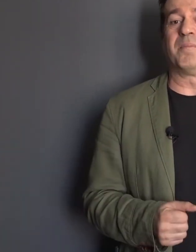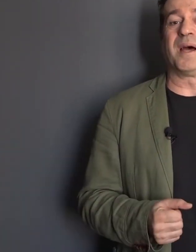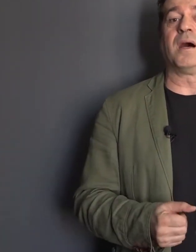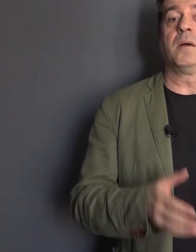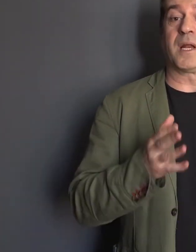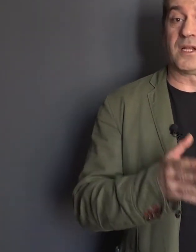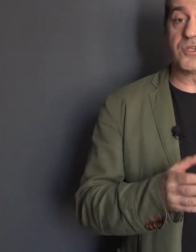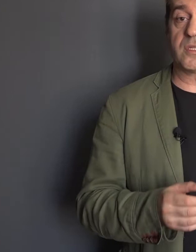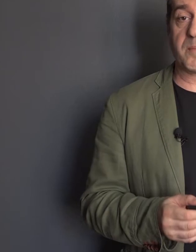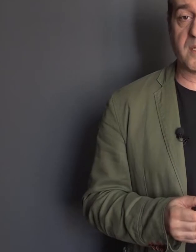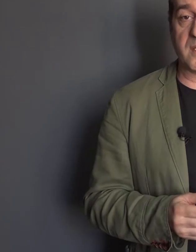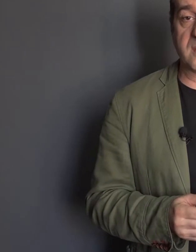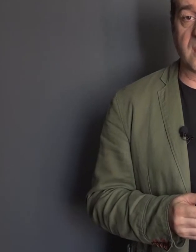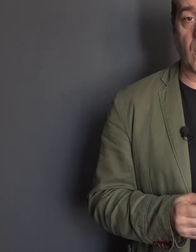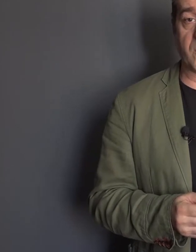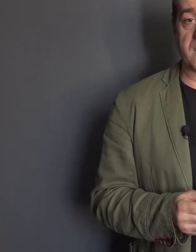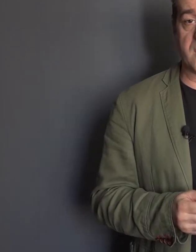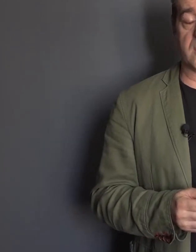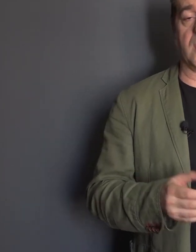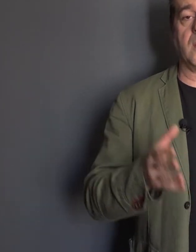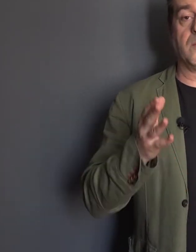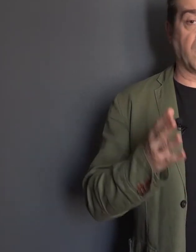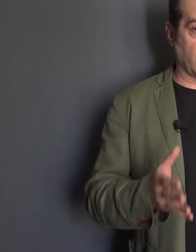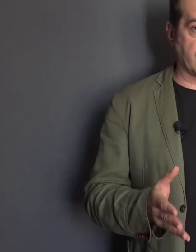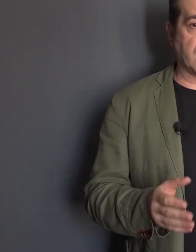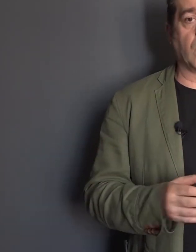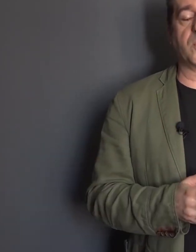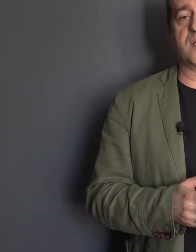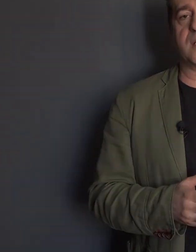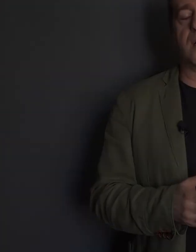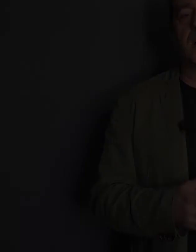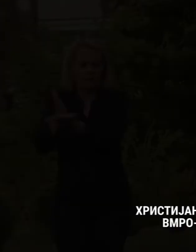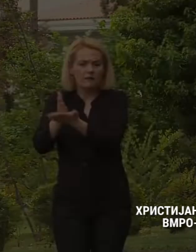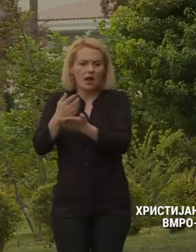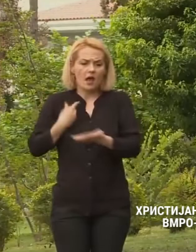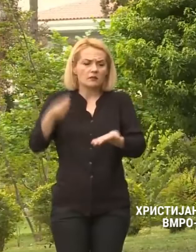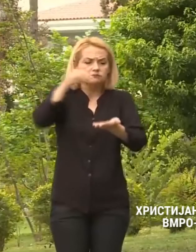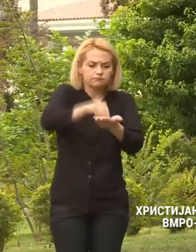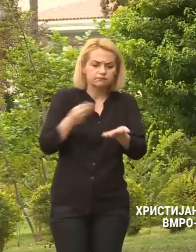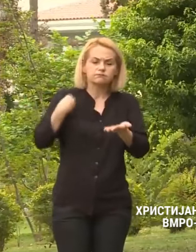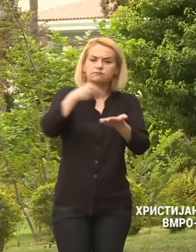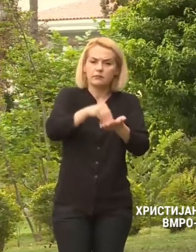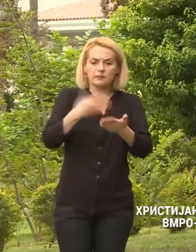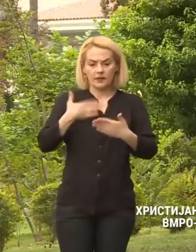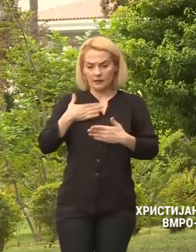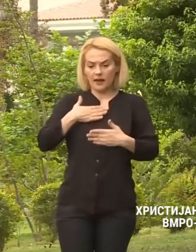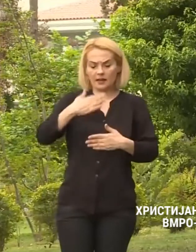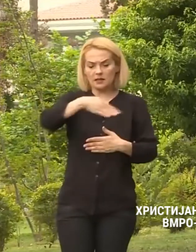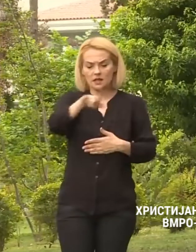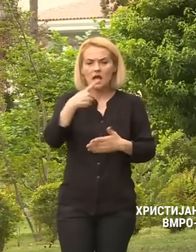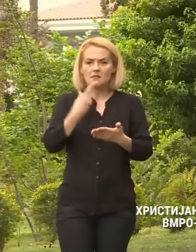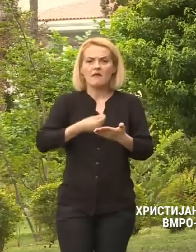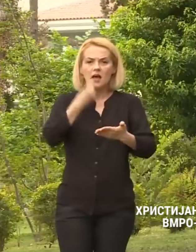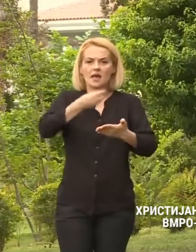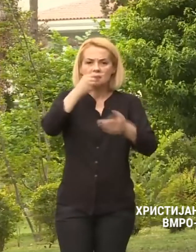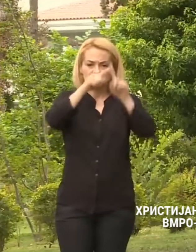разбира беа пратеничките и пратениците на опозицијата, на тогашната опозиција. Пред нас ги имавме извештаите